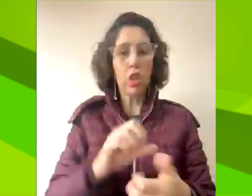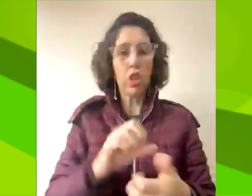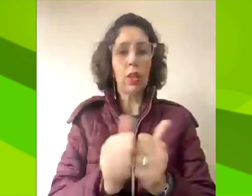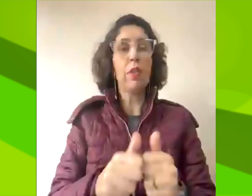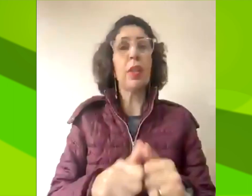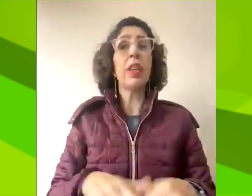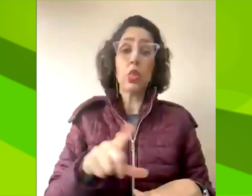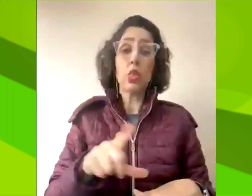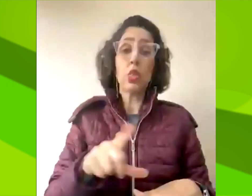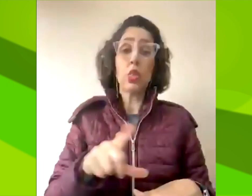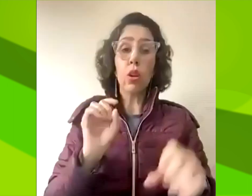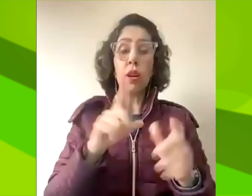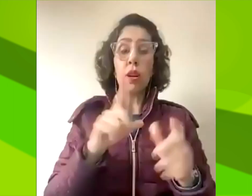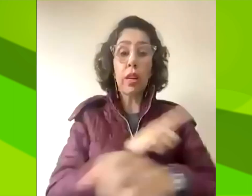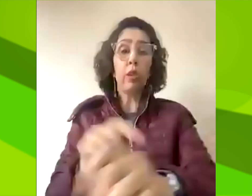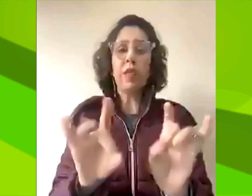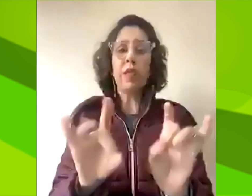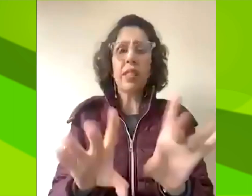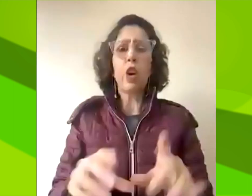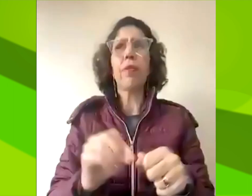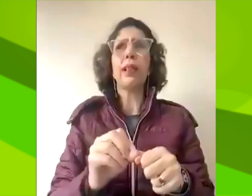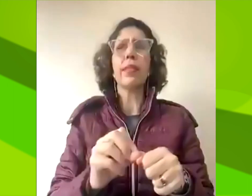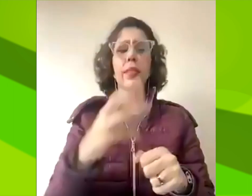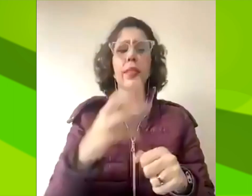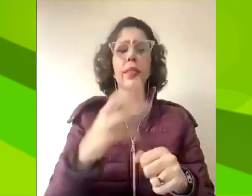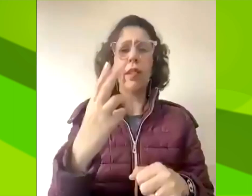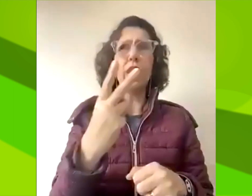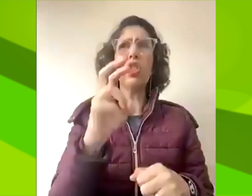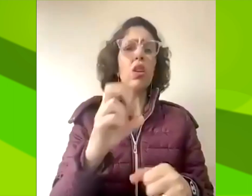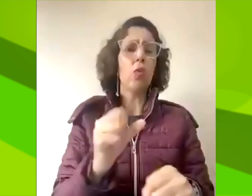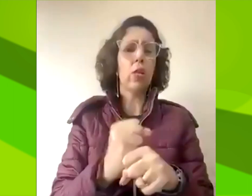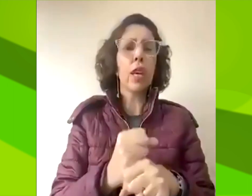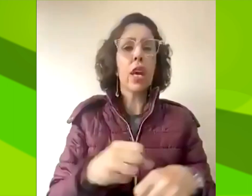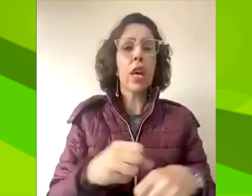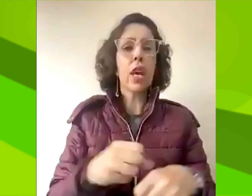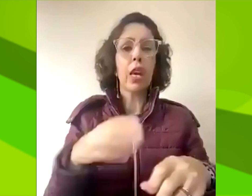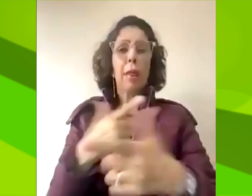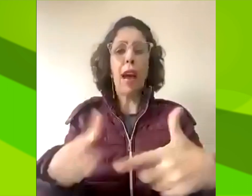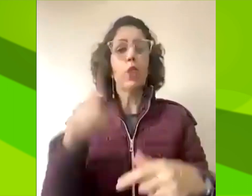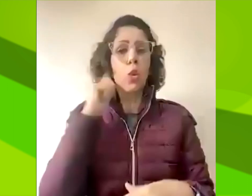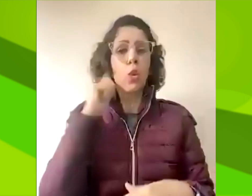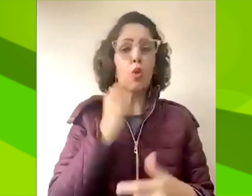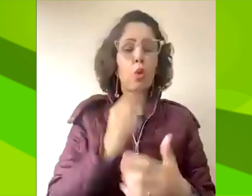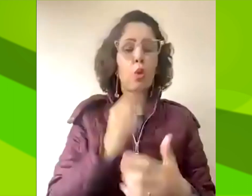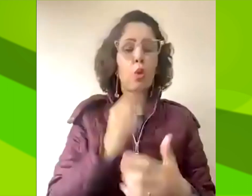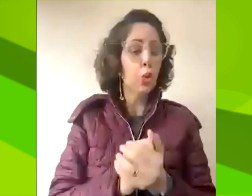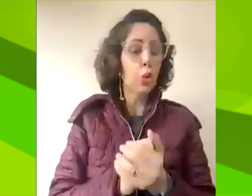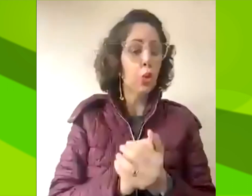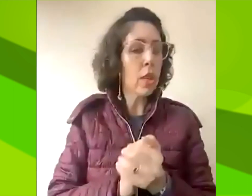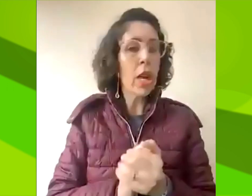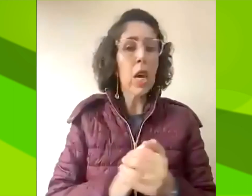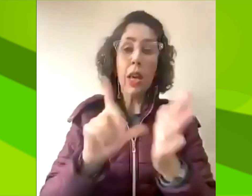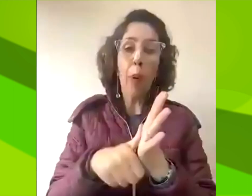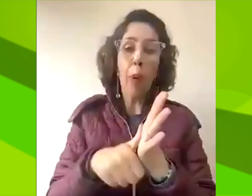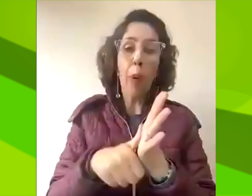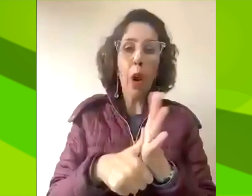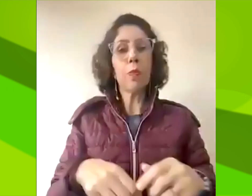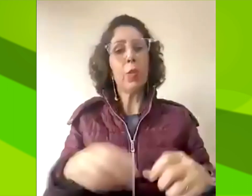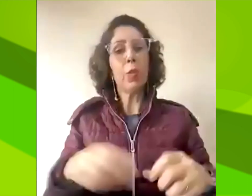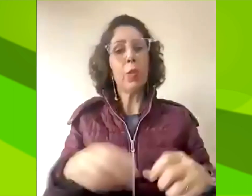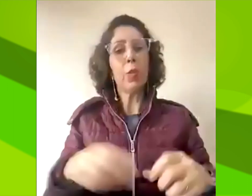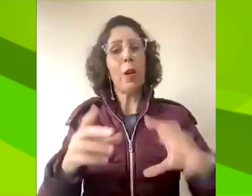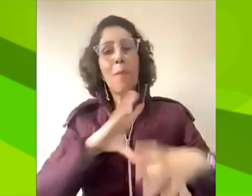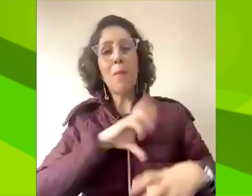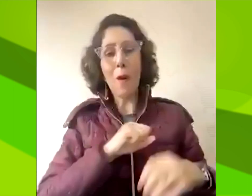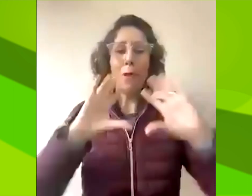educadora especial já faz 25 anos que eu trabalho com surdos. E depois, por causa do amor